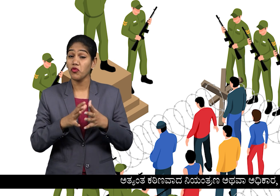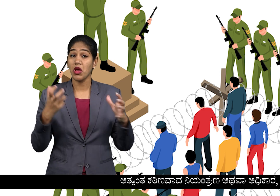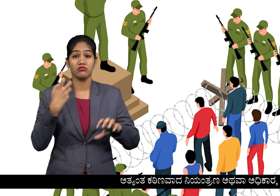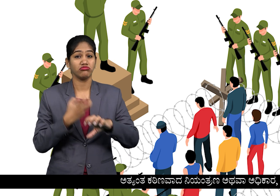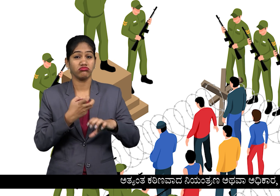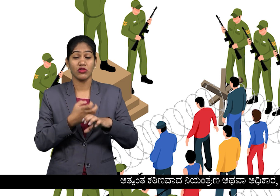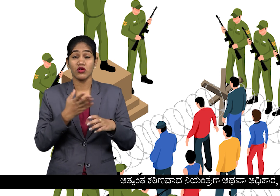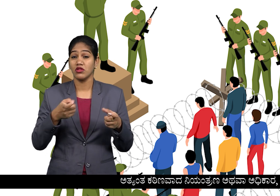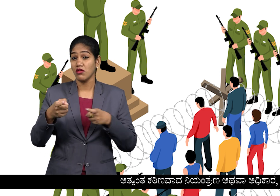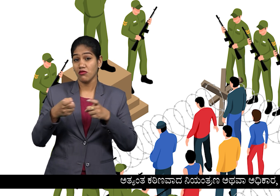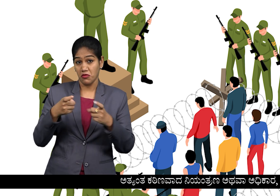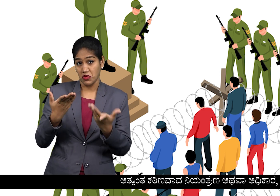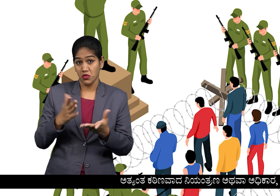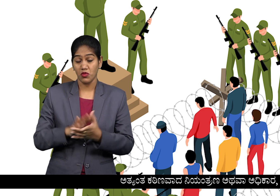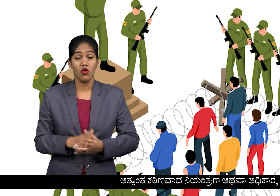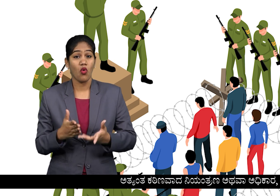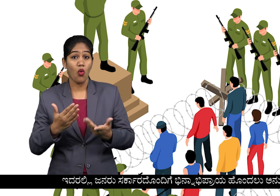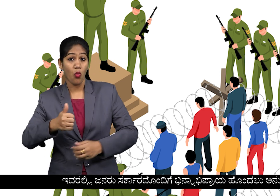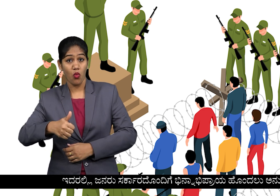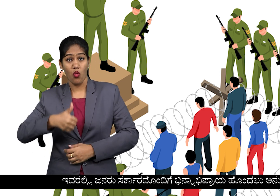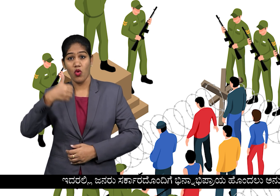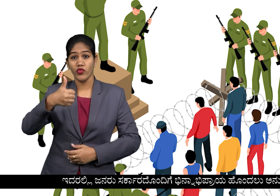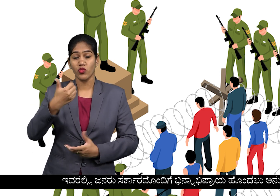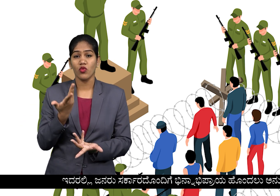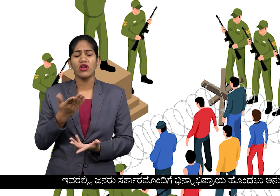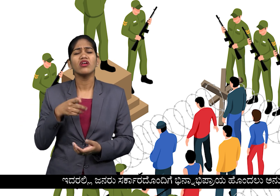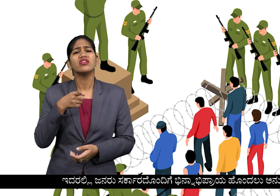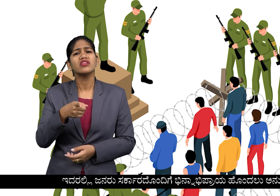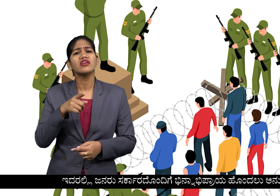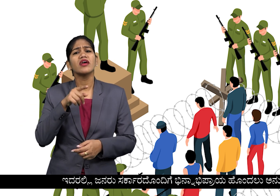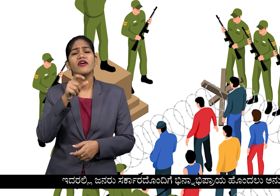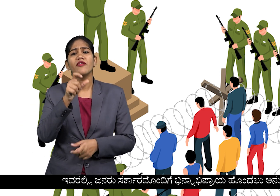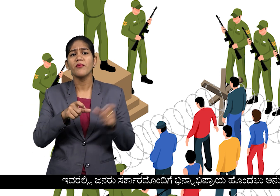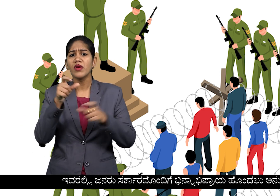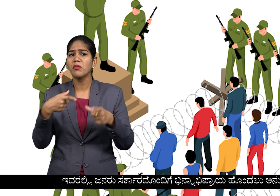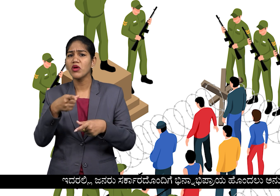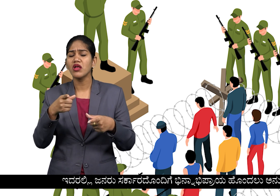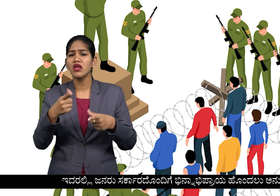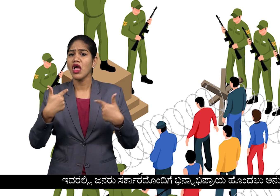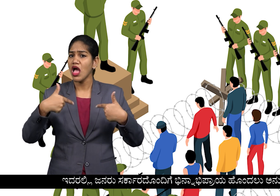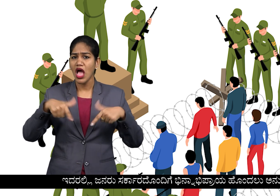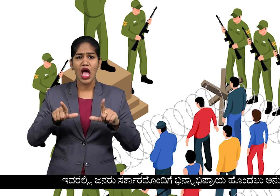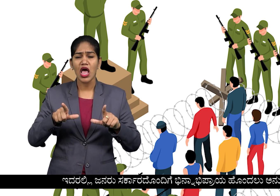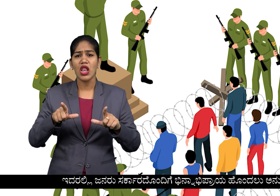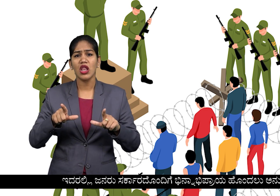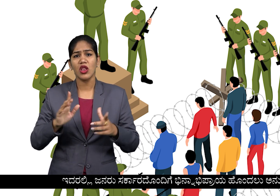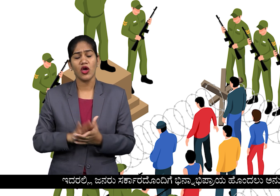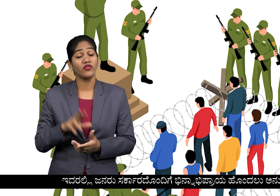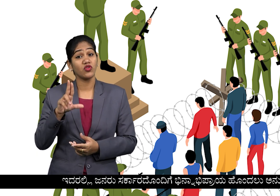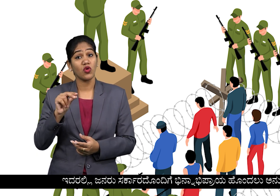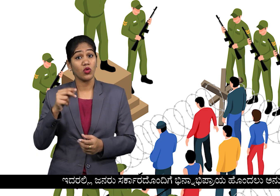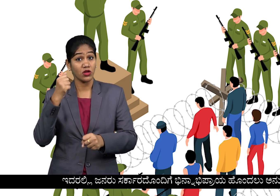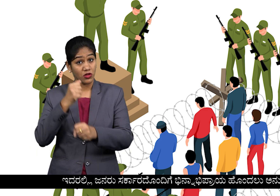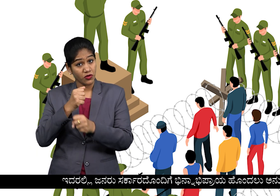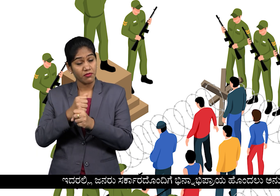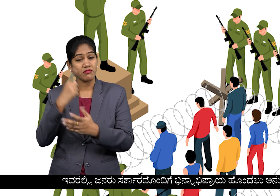ಅತ್ಯಂತ ಕಠಿಣವಾದ ನಿಯಂತ್ರಣ ಅಥವಾ ಅಧಿಕಾರ. ಇದರಲ್ಲಿ ಜನರು ಸರ್ಕಾರದೊಂದಿಗೆ ಭಿನ್ನಾಭಿಪ್ರಾಯ ಹೊಂದಲು